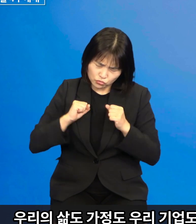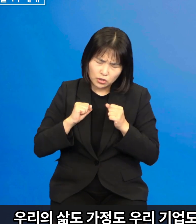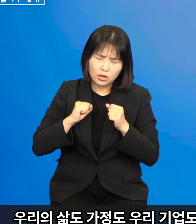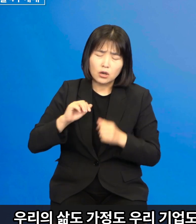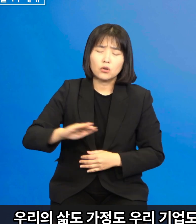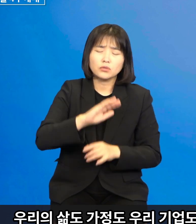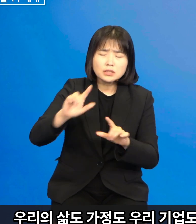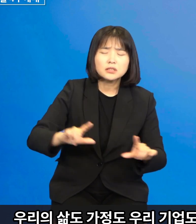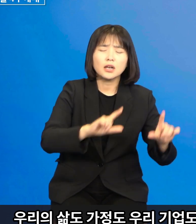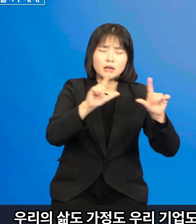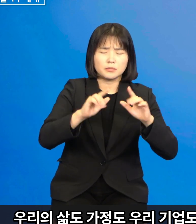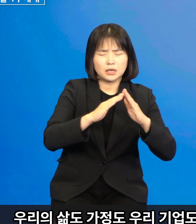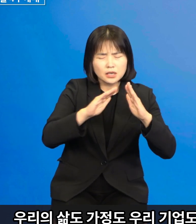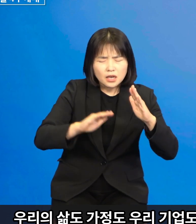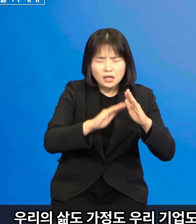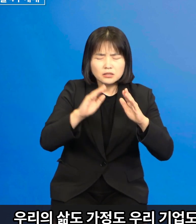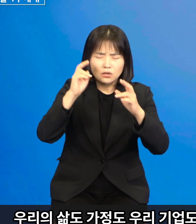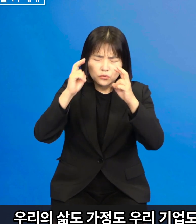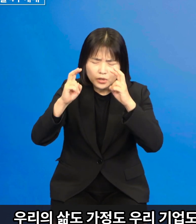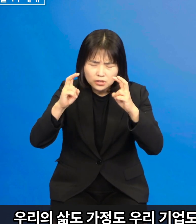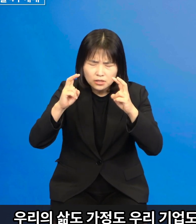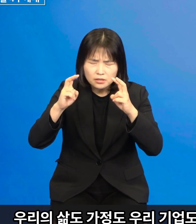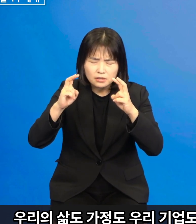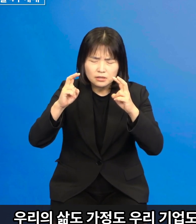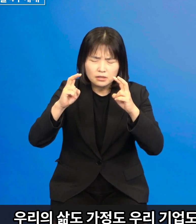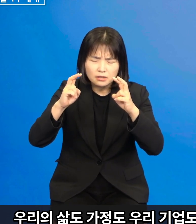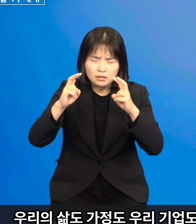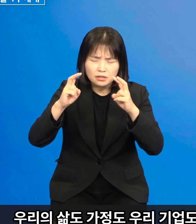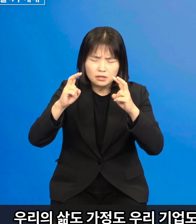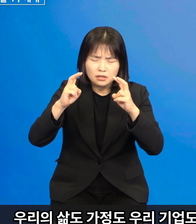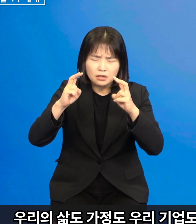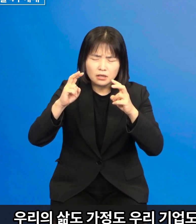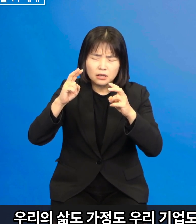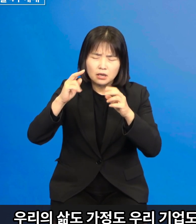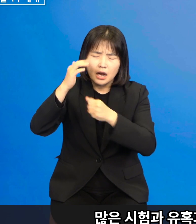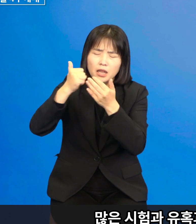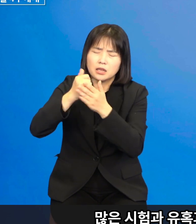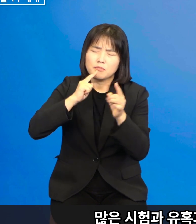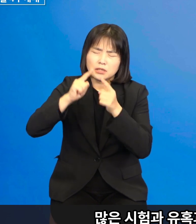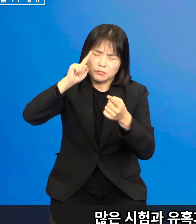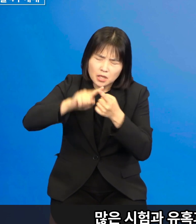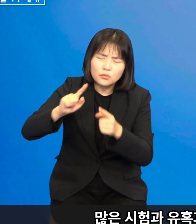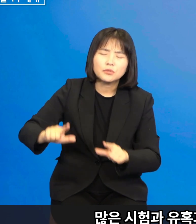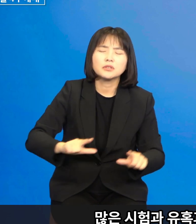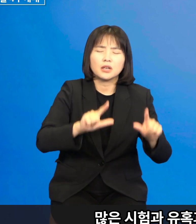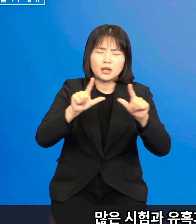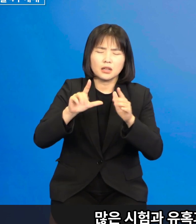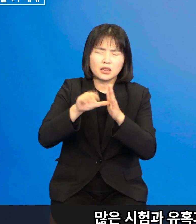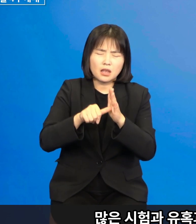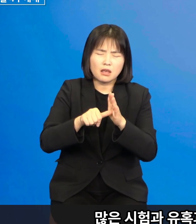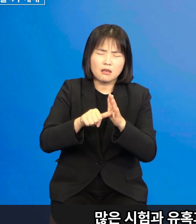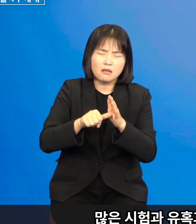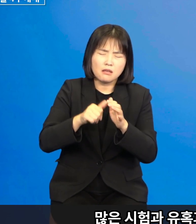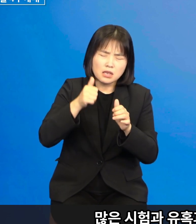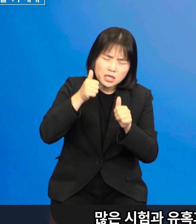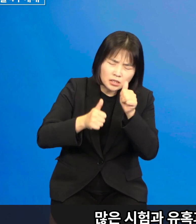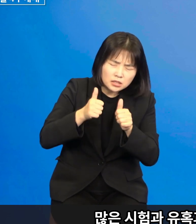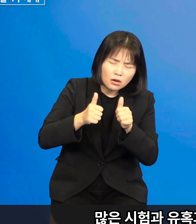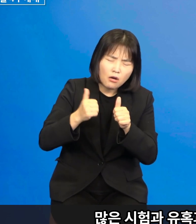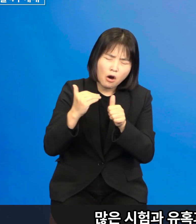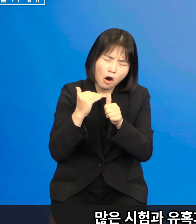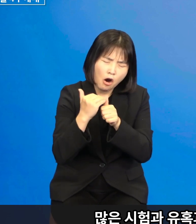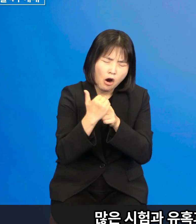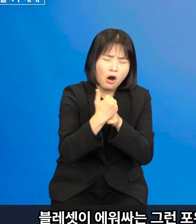우리의 삶도 가정도 우리 기업도 그렇게 말씀대로 살아가고자 할 때에 많은 시험과 유혹과